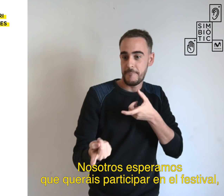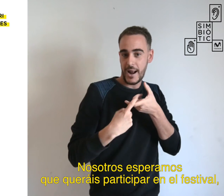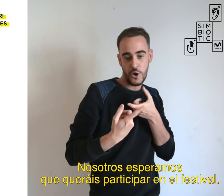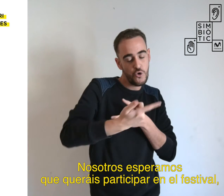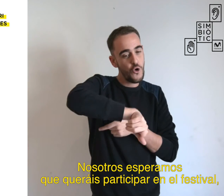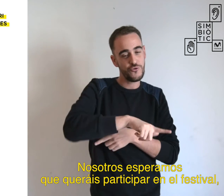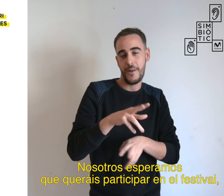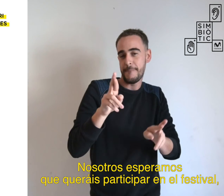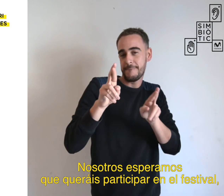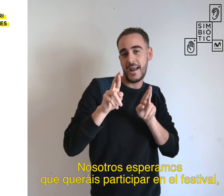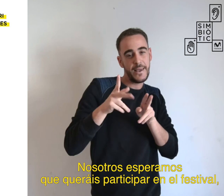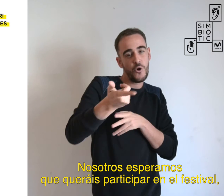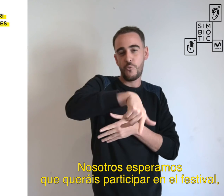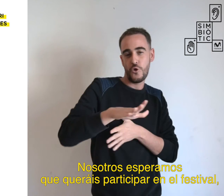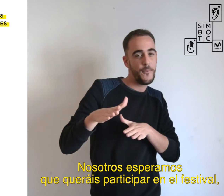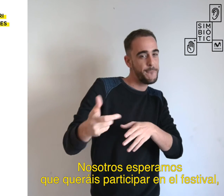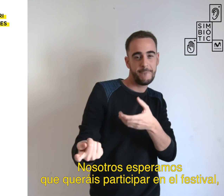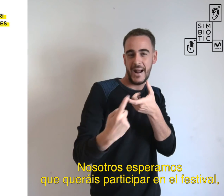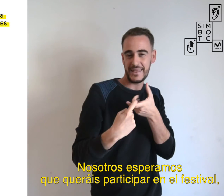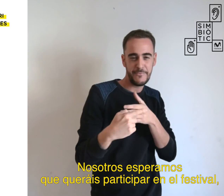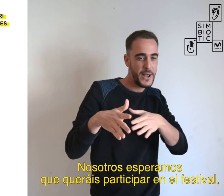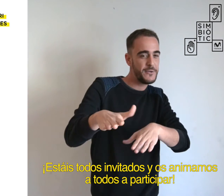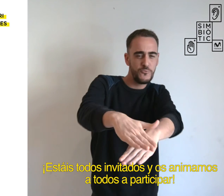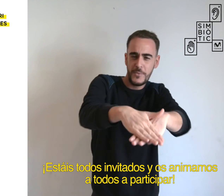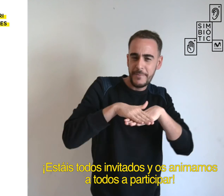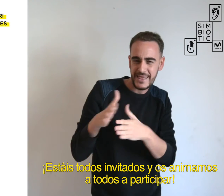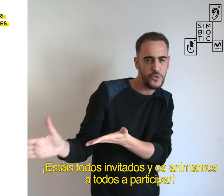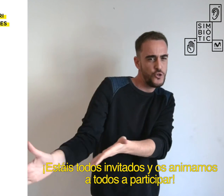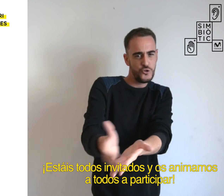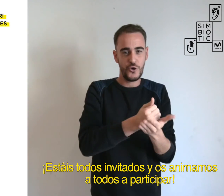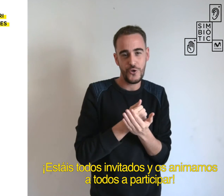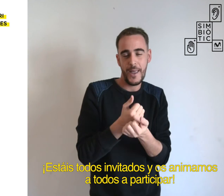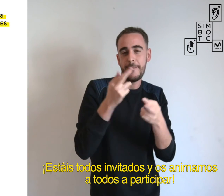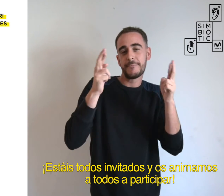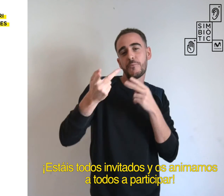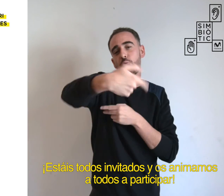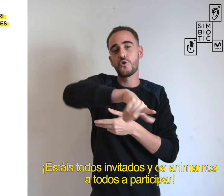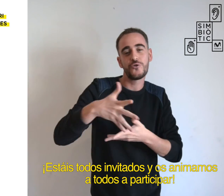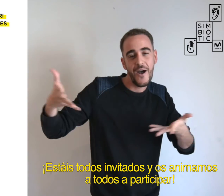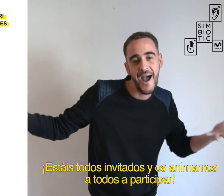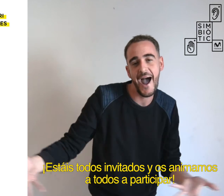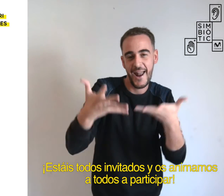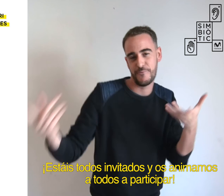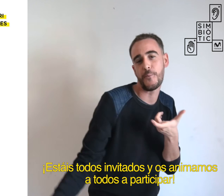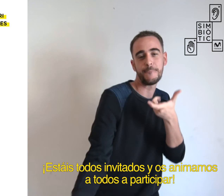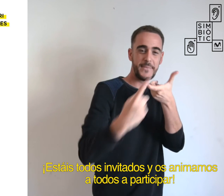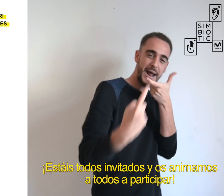Nosotros esperamos que queráis participar en el festival. Estáis todos invitados y os animamos a todos a participar.